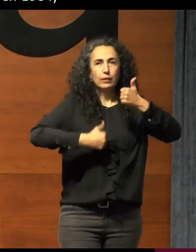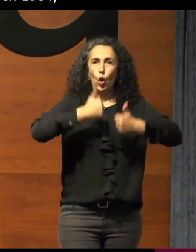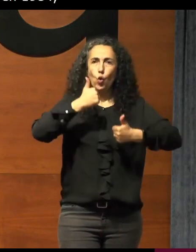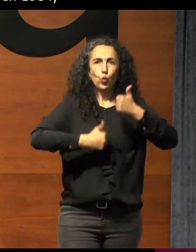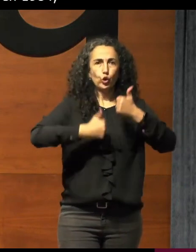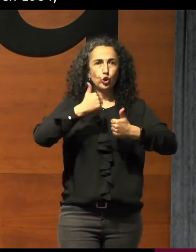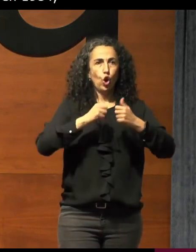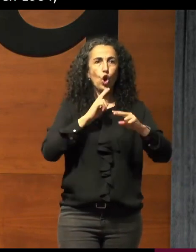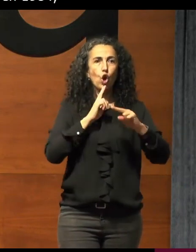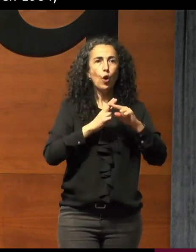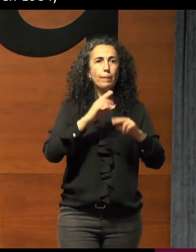eran